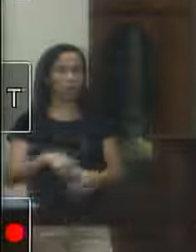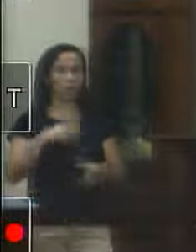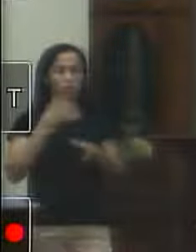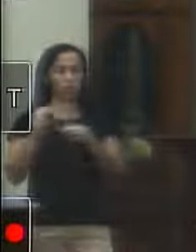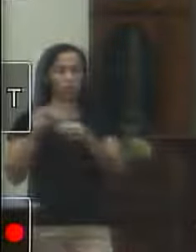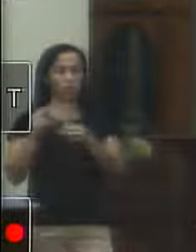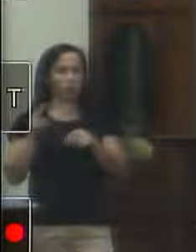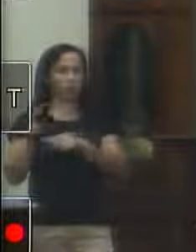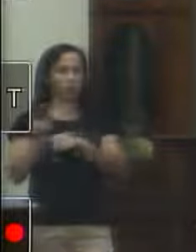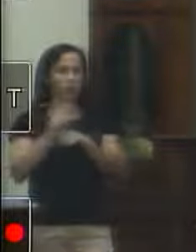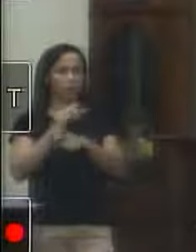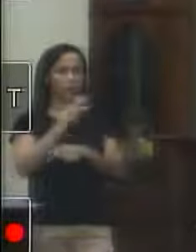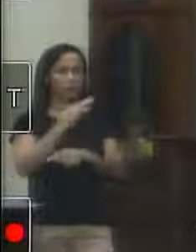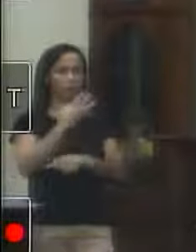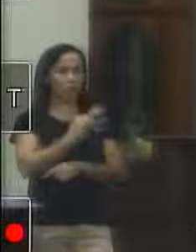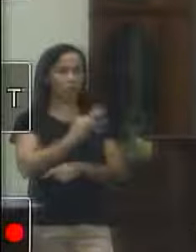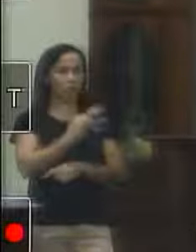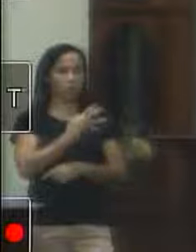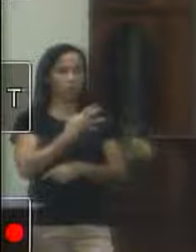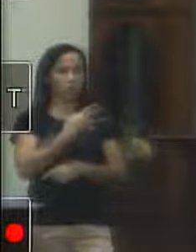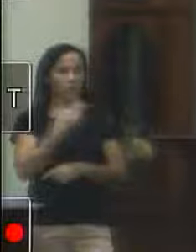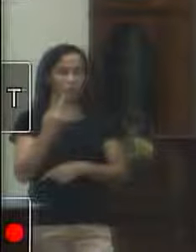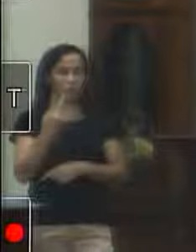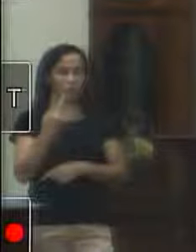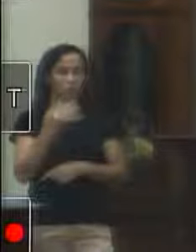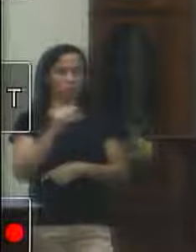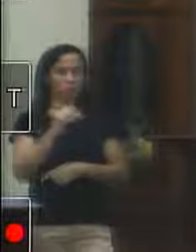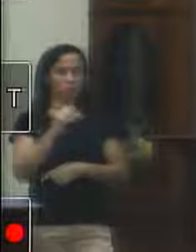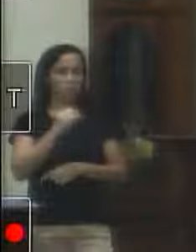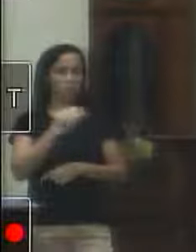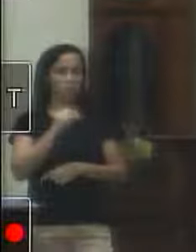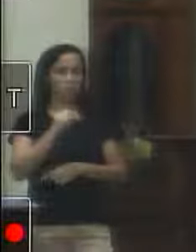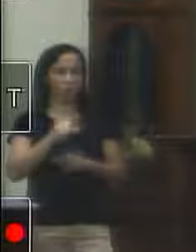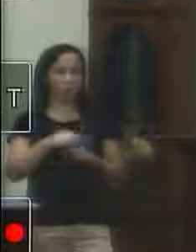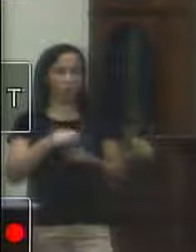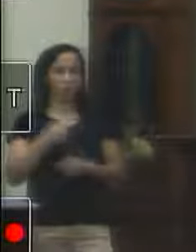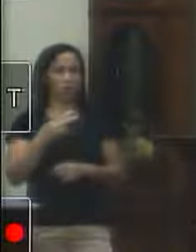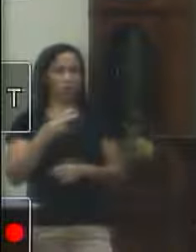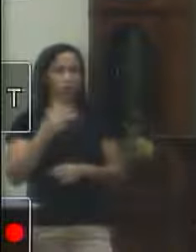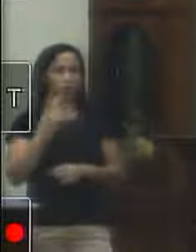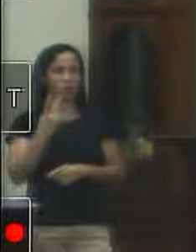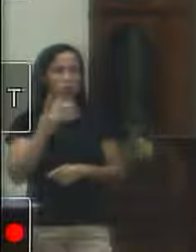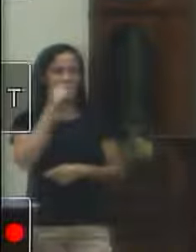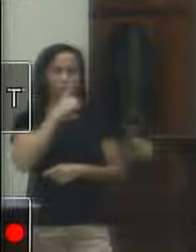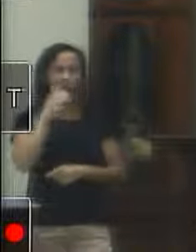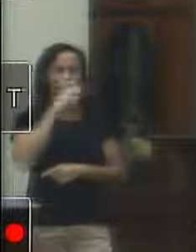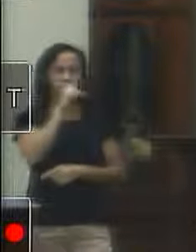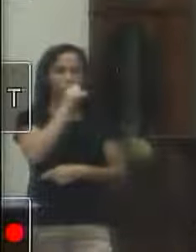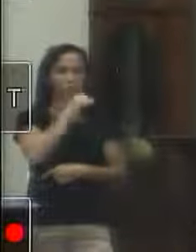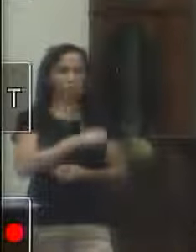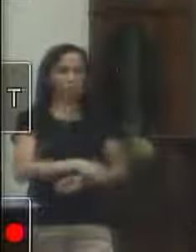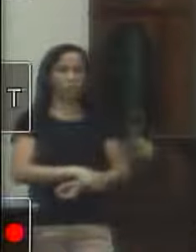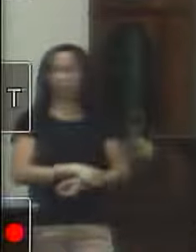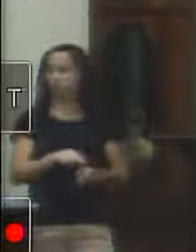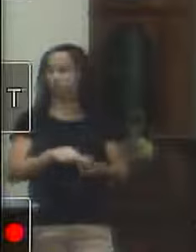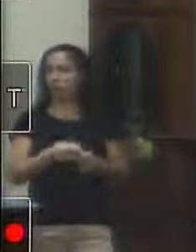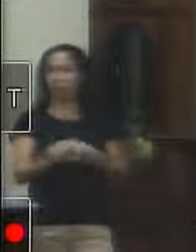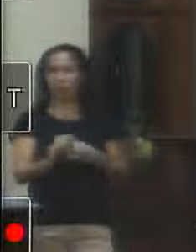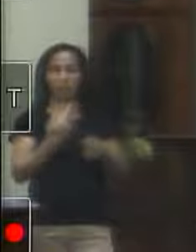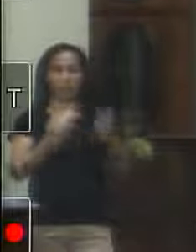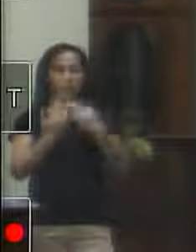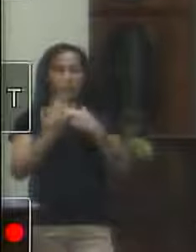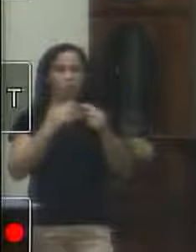fiscais, tinham 4 fiscais, né, perdão, 2 fiscais no sábado, 2 fiscais no domingo, e pela resposta aqui